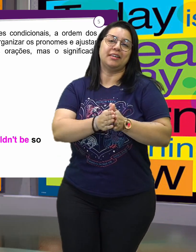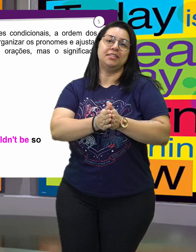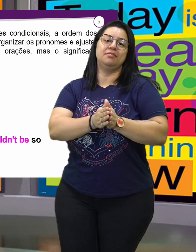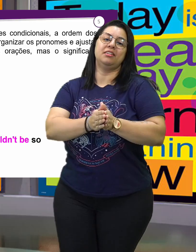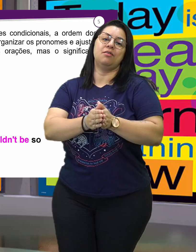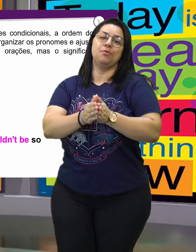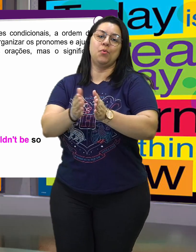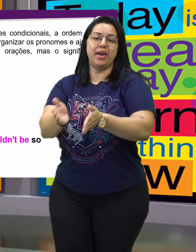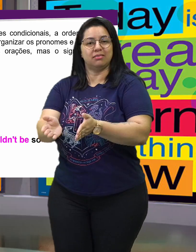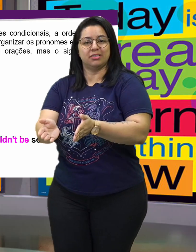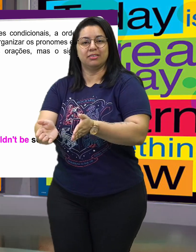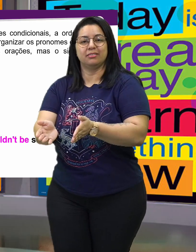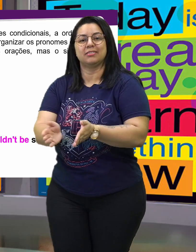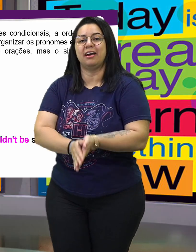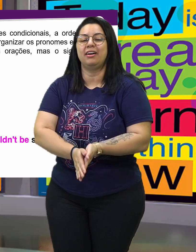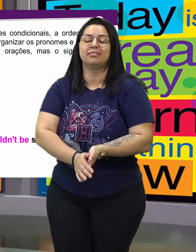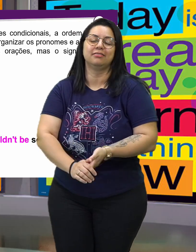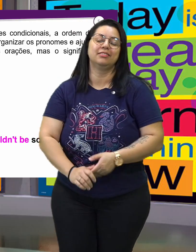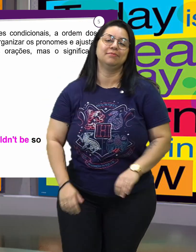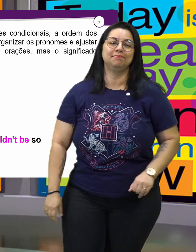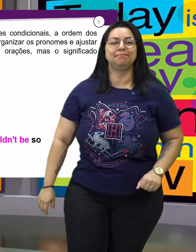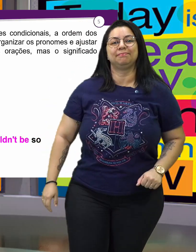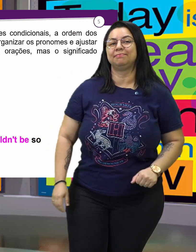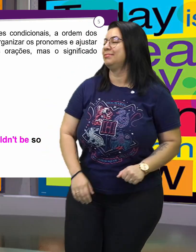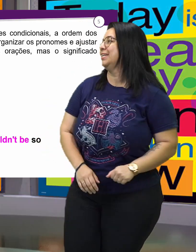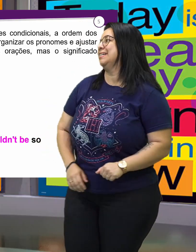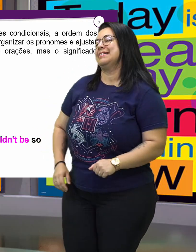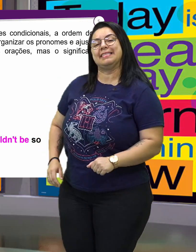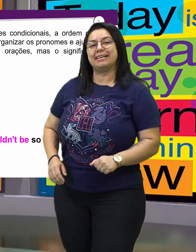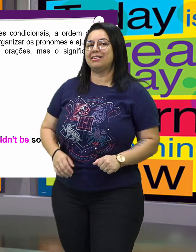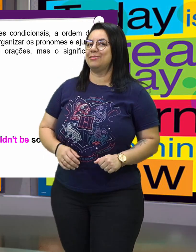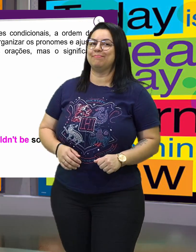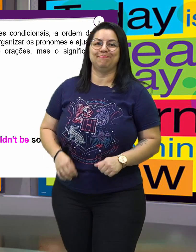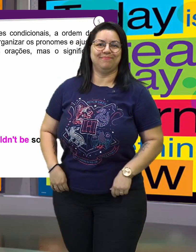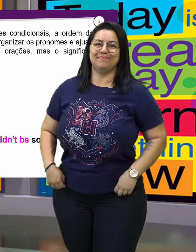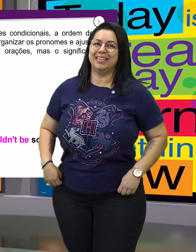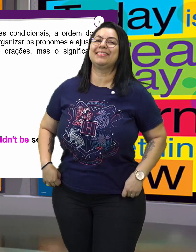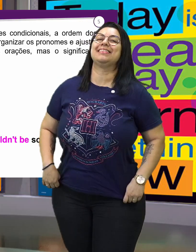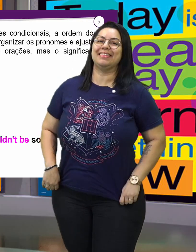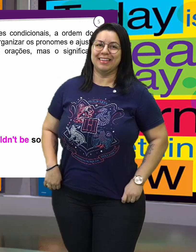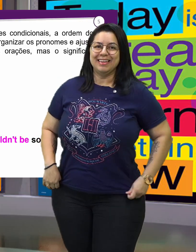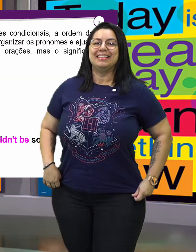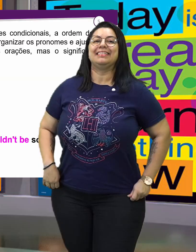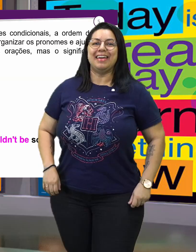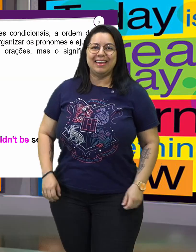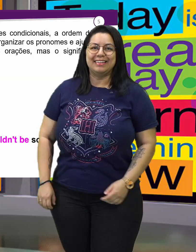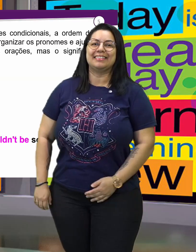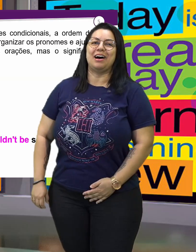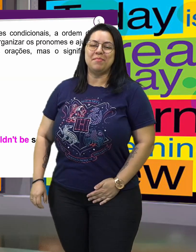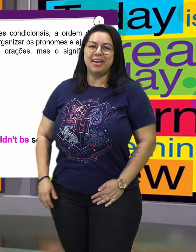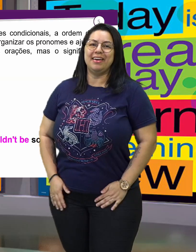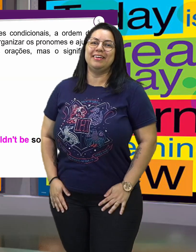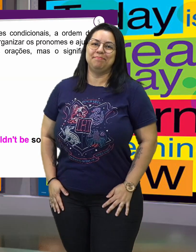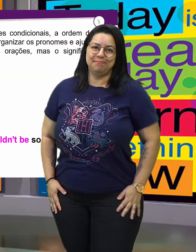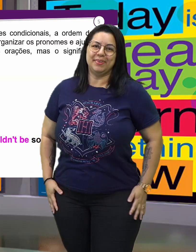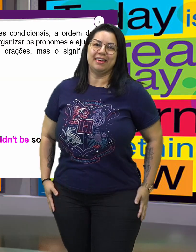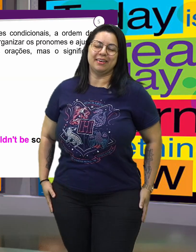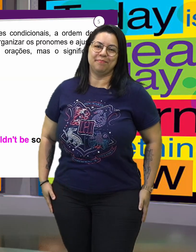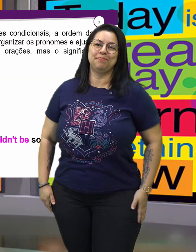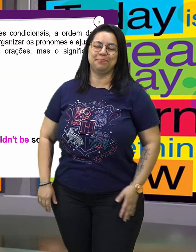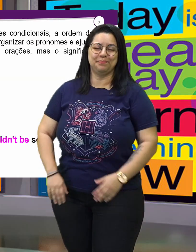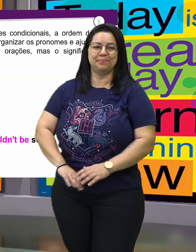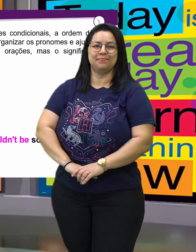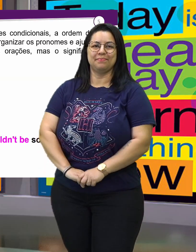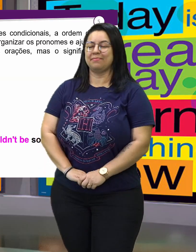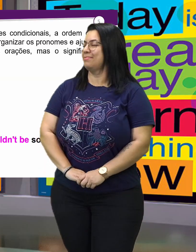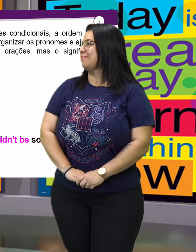no passado ele vira went, certo? Isso mesmo, não tem como você saber. Para isso você tem que saber antes que ele é um verbo